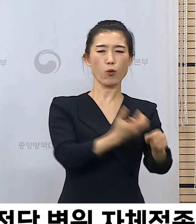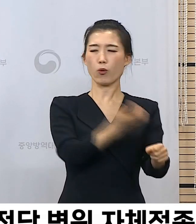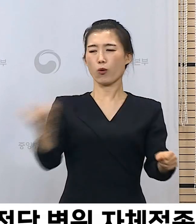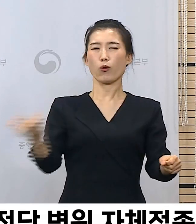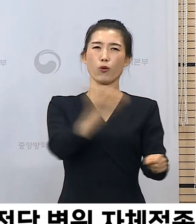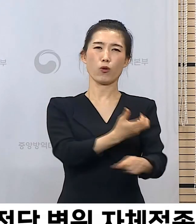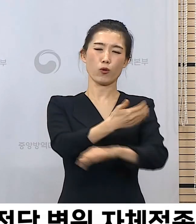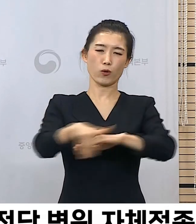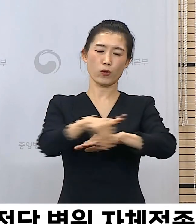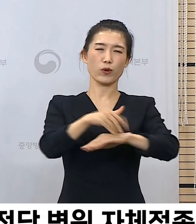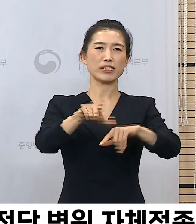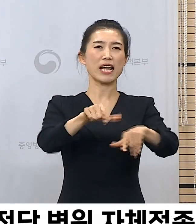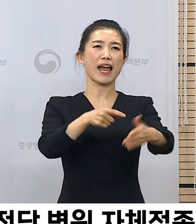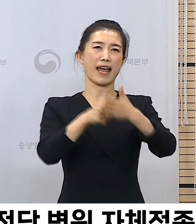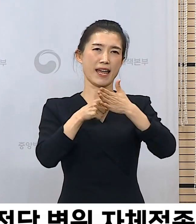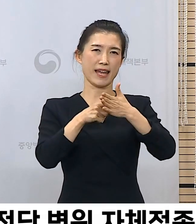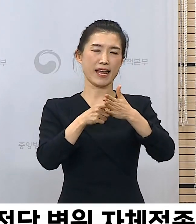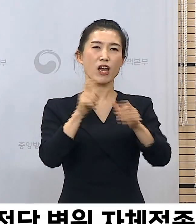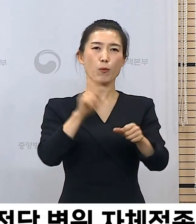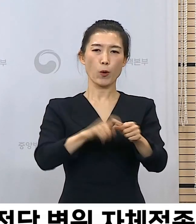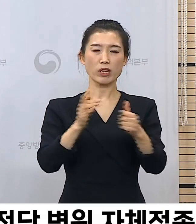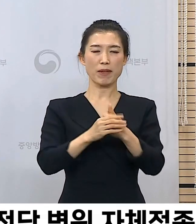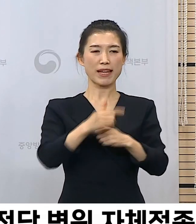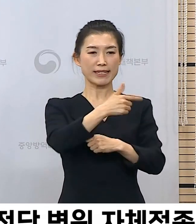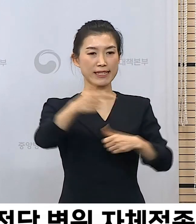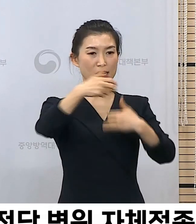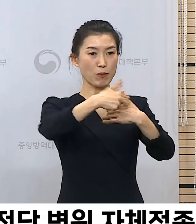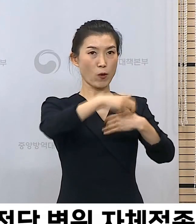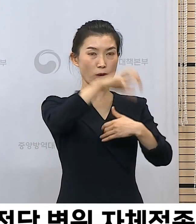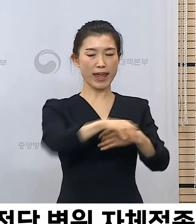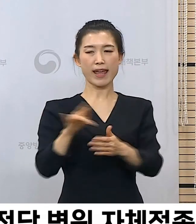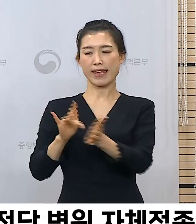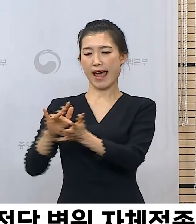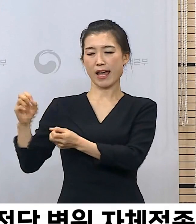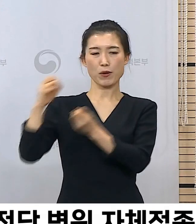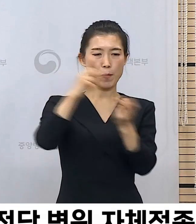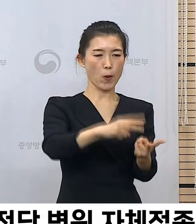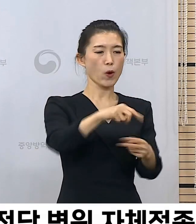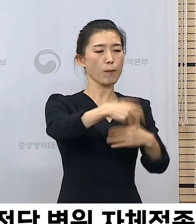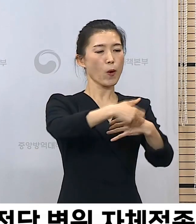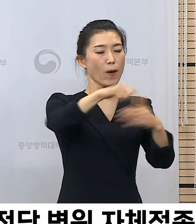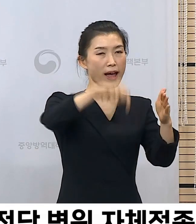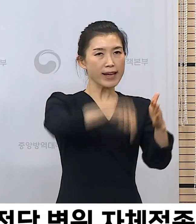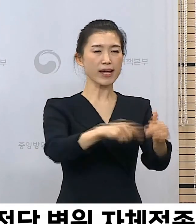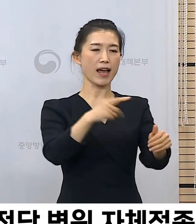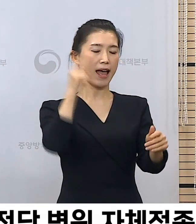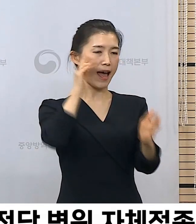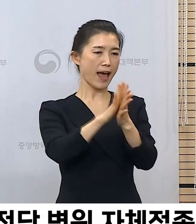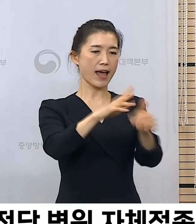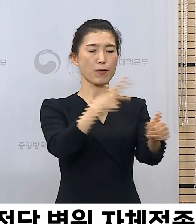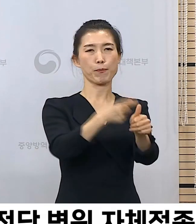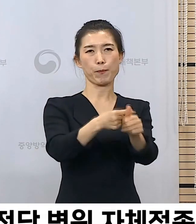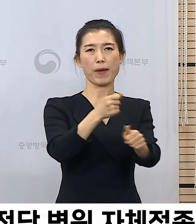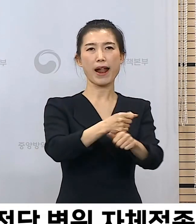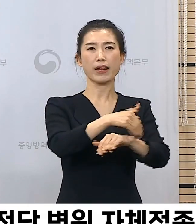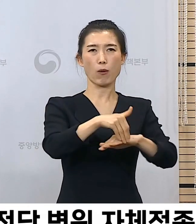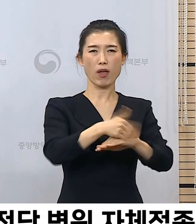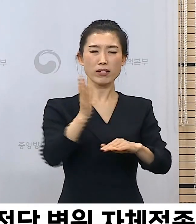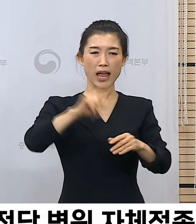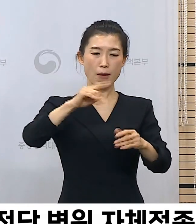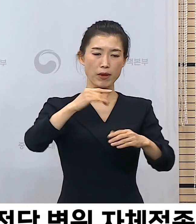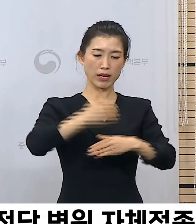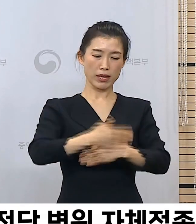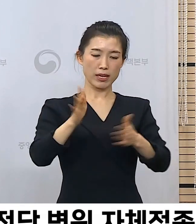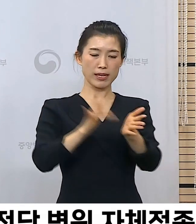전담병원 등으로 백신을 배송하여 자체 접종하는 것을 원칙으로 하였으며 백신의 유통, 폐기량 최소화를